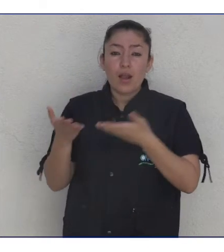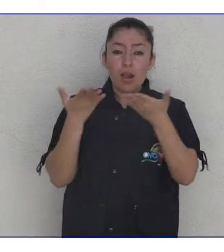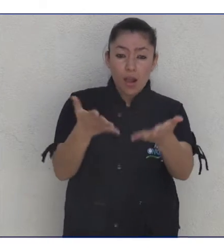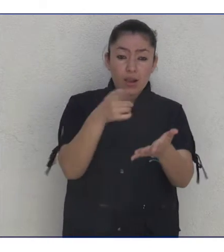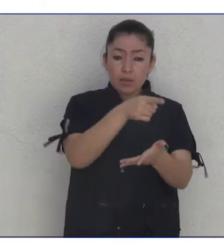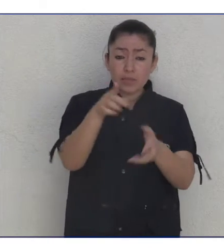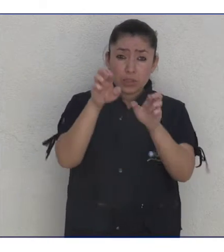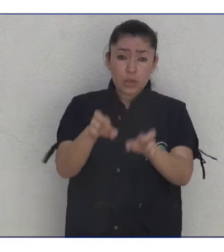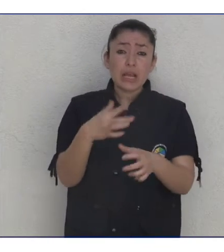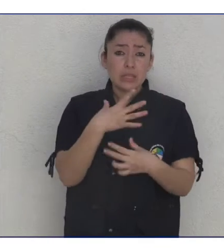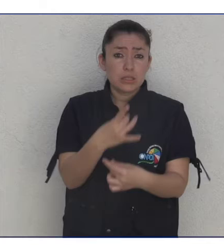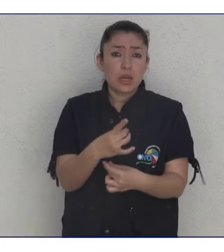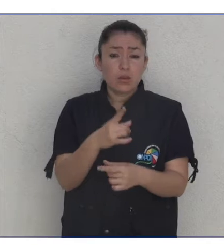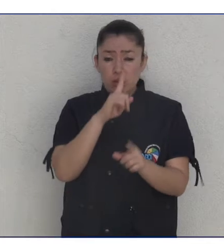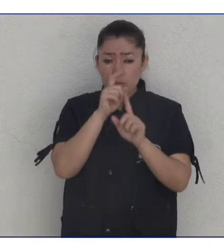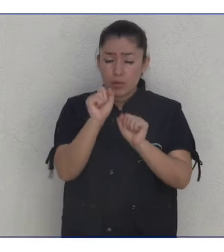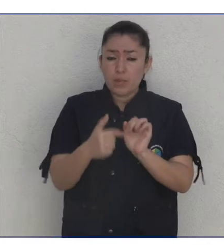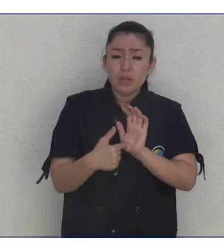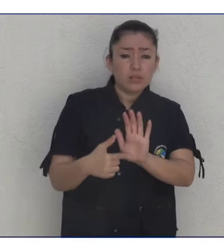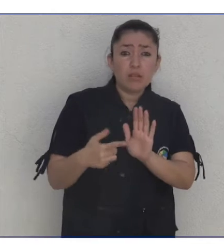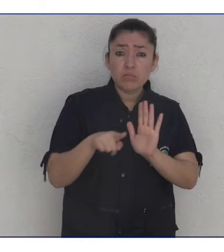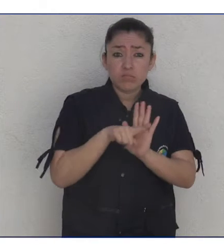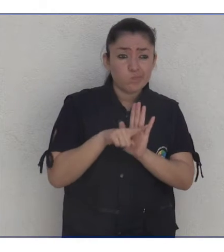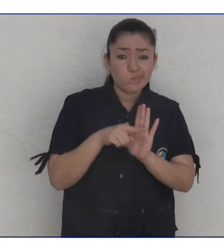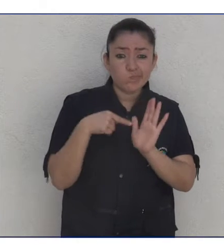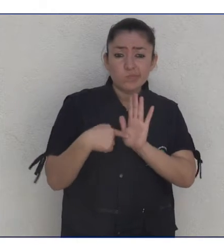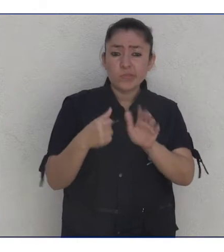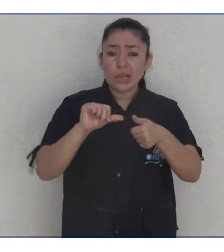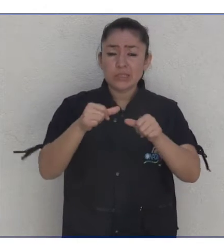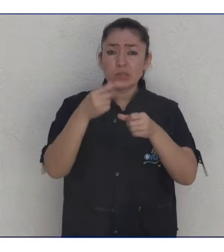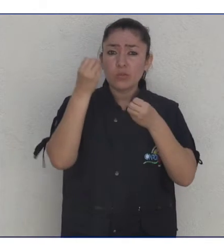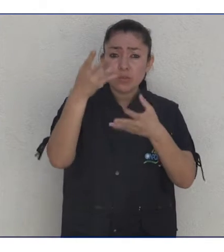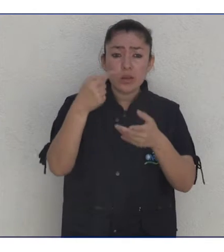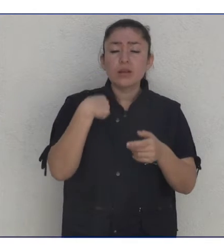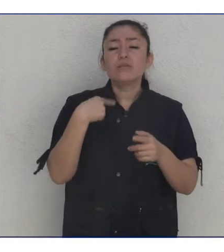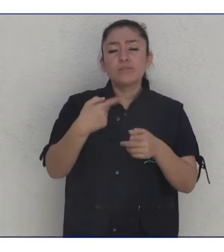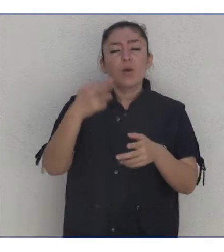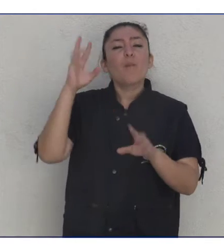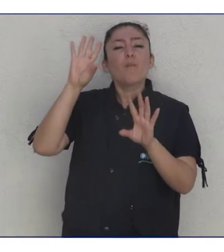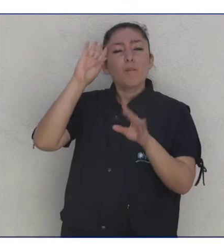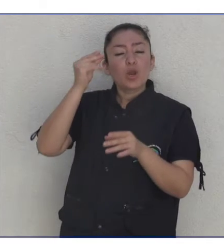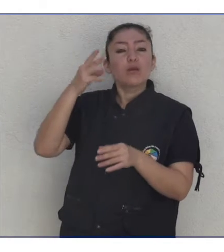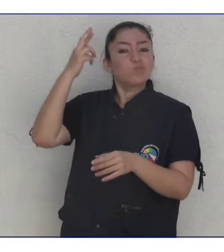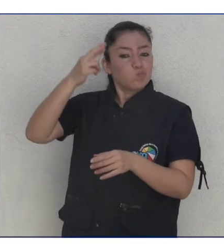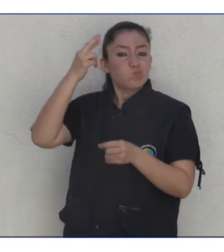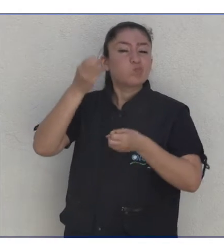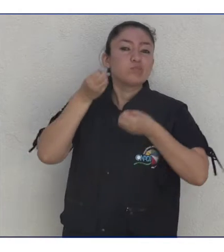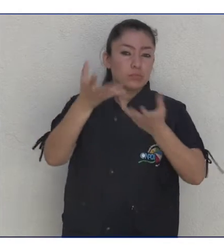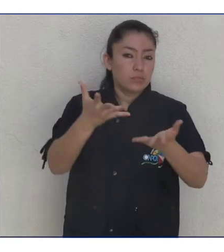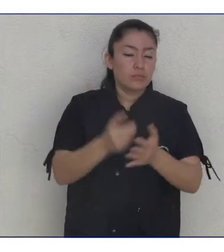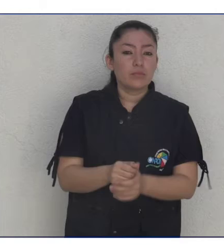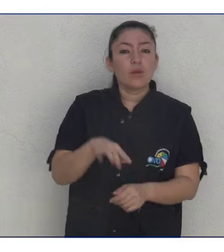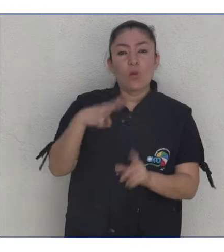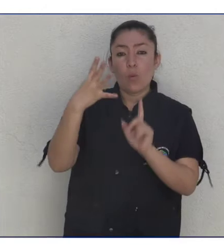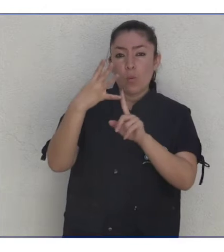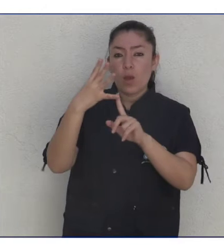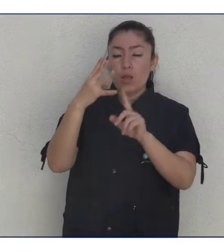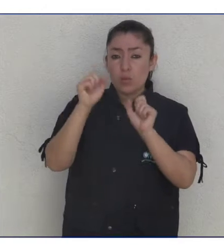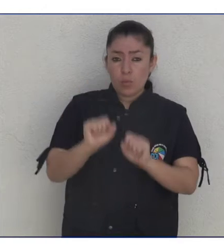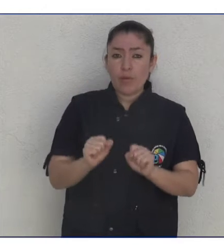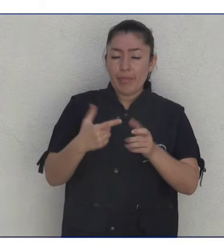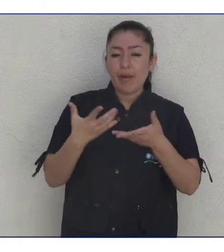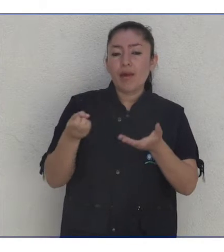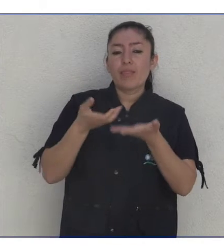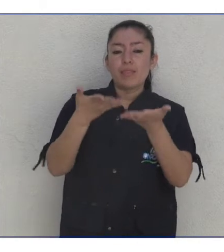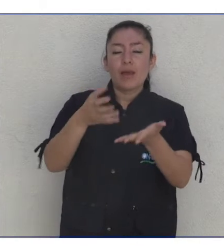los interesados o notificar la negativa de acceso a la misma, razonando dicha negativa. 4. Expedir copia simple